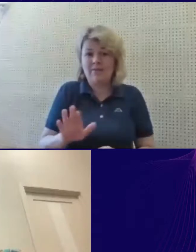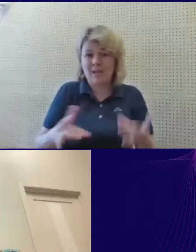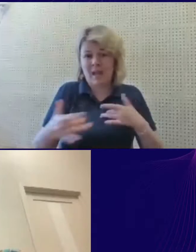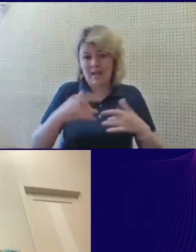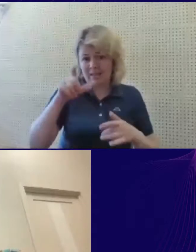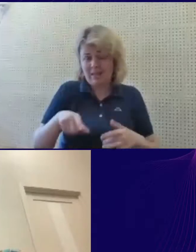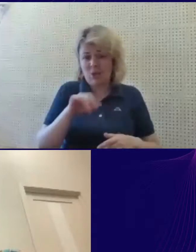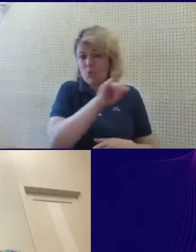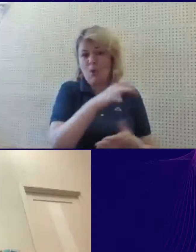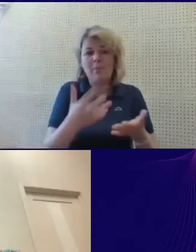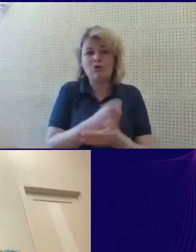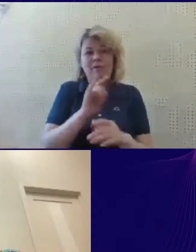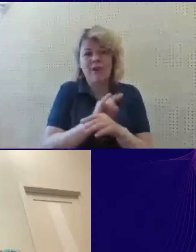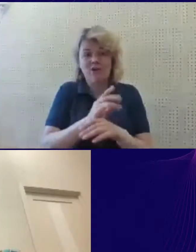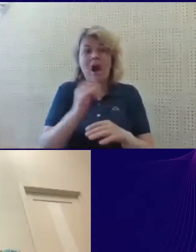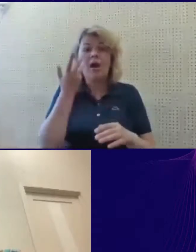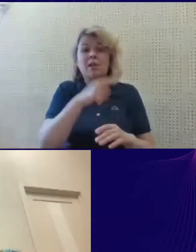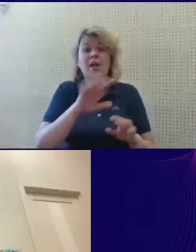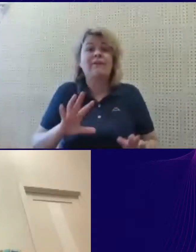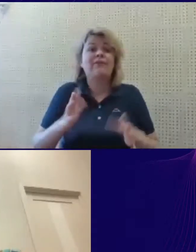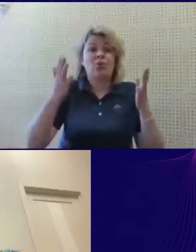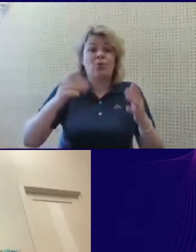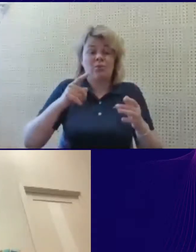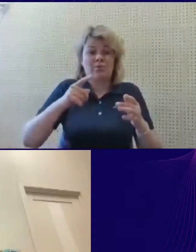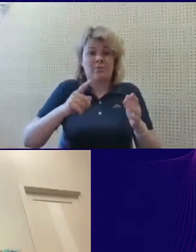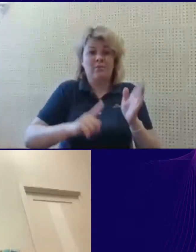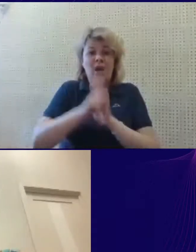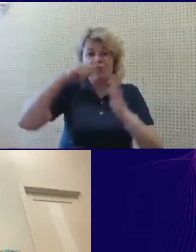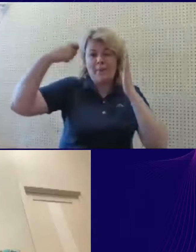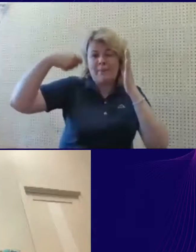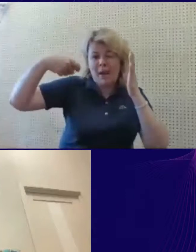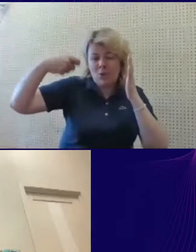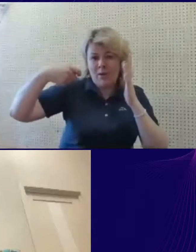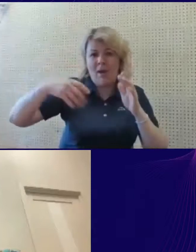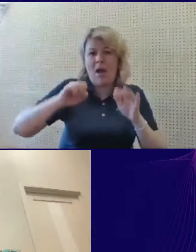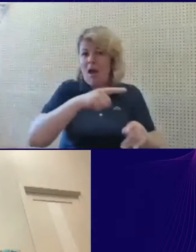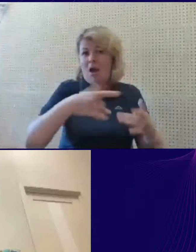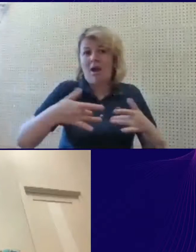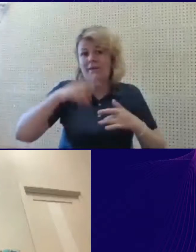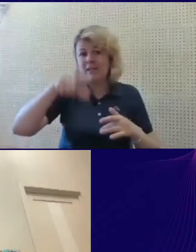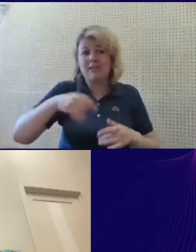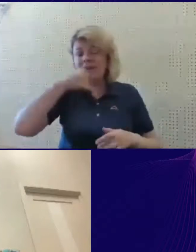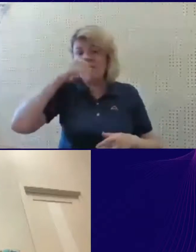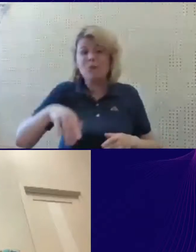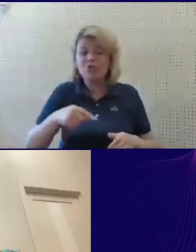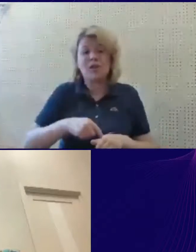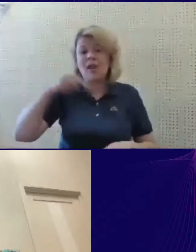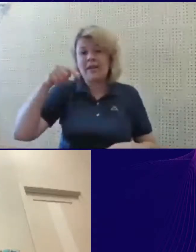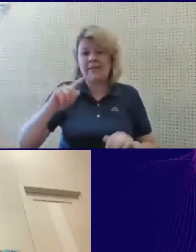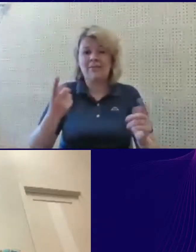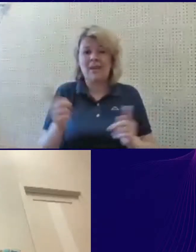когда вдруг она в кадре, слово «мотор», и она не может реагировать, потому